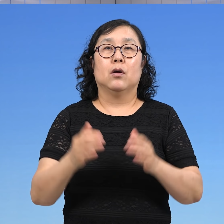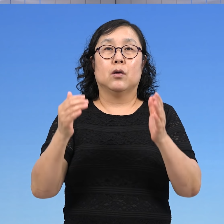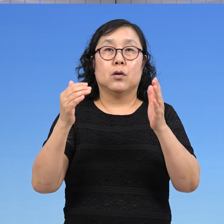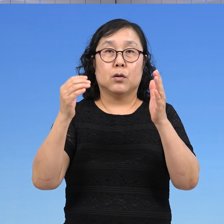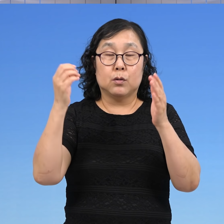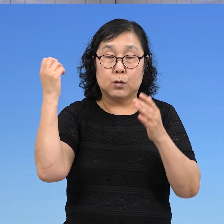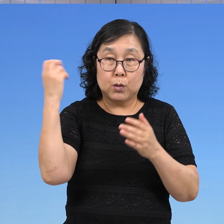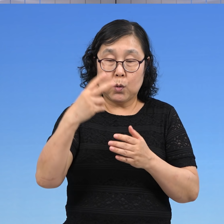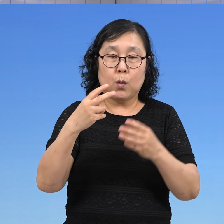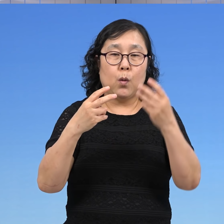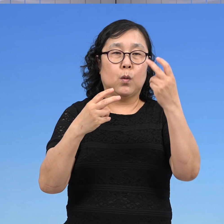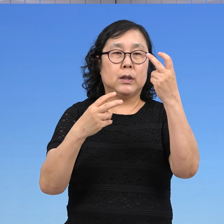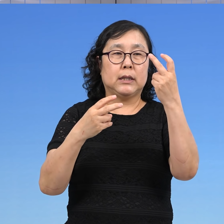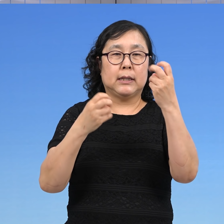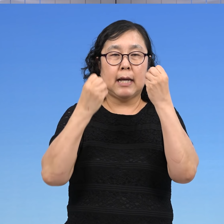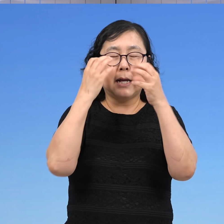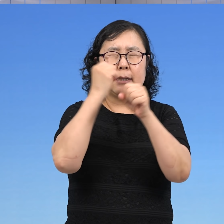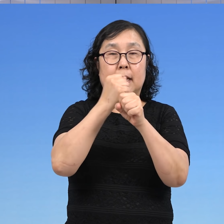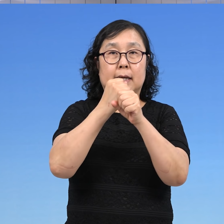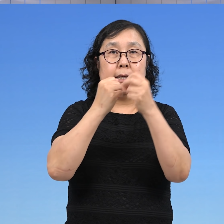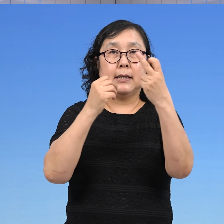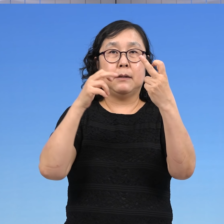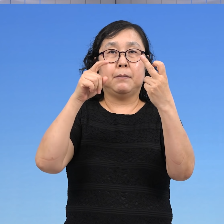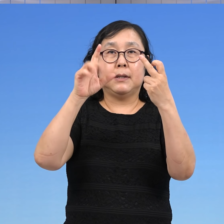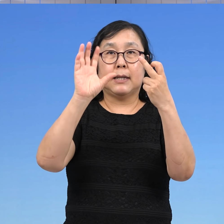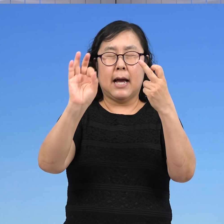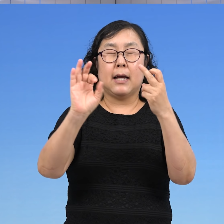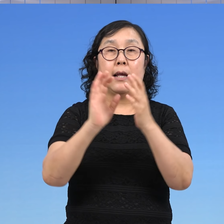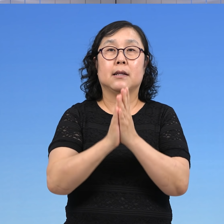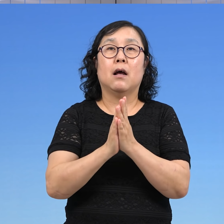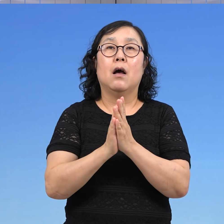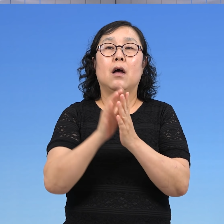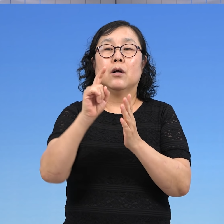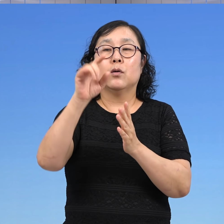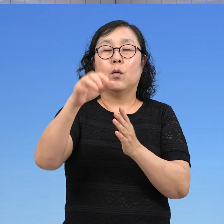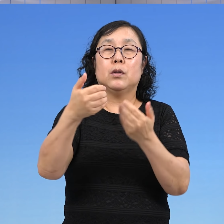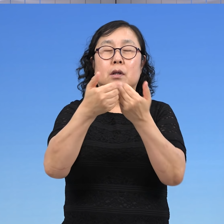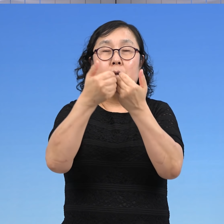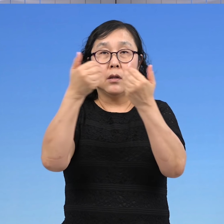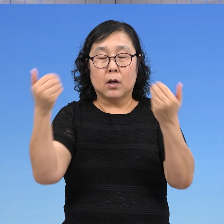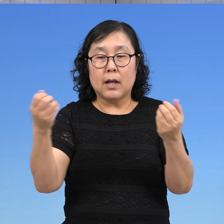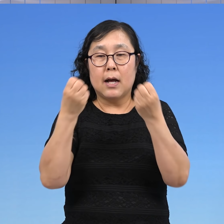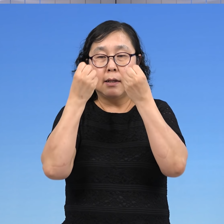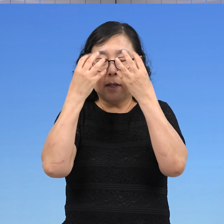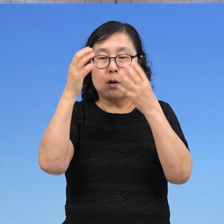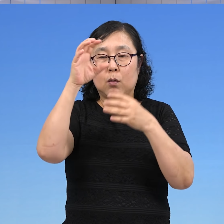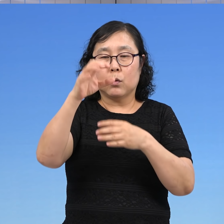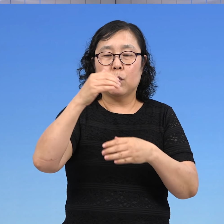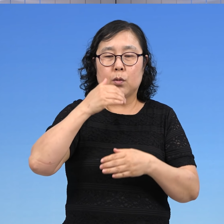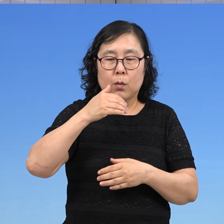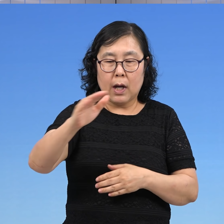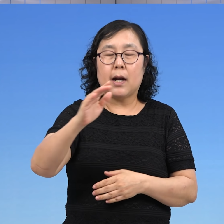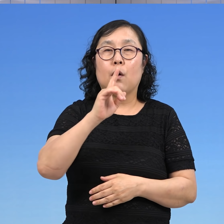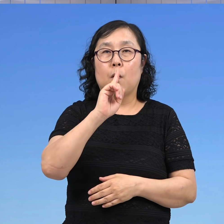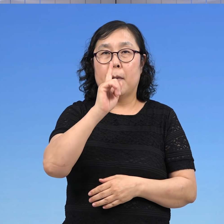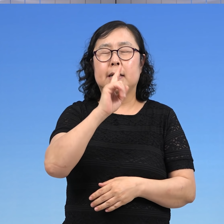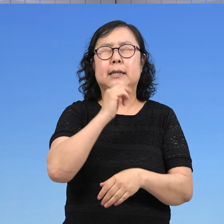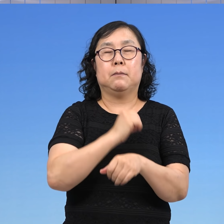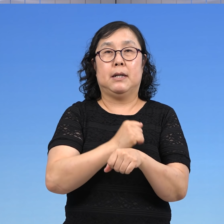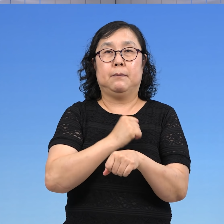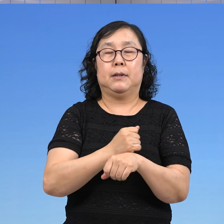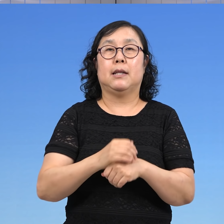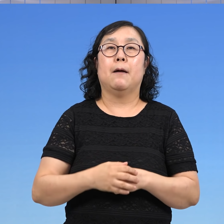12장 으로 가서 하나님께서는 아브라함을 부르셔서 그것을 떠나 새로운 곳으로 가라 이